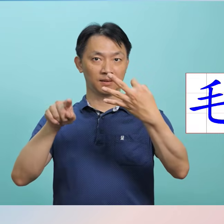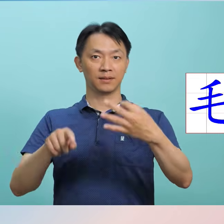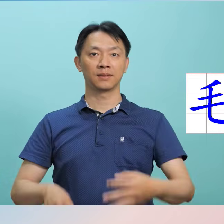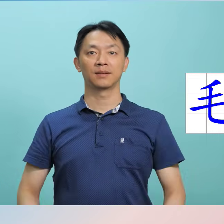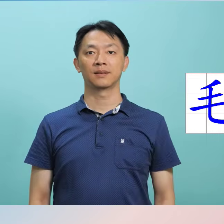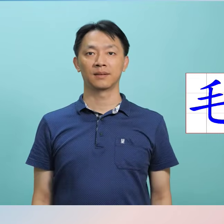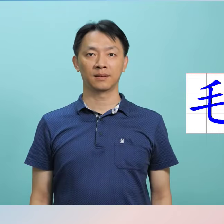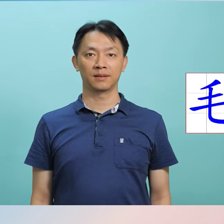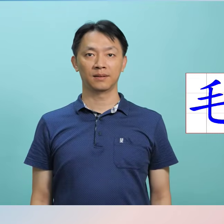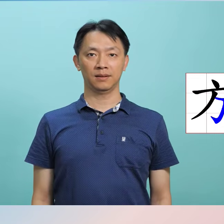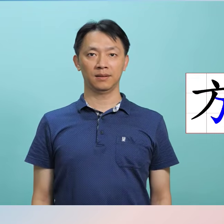毛